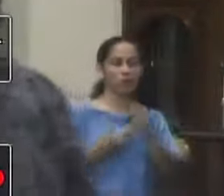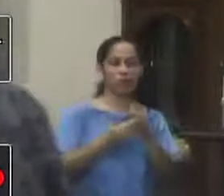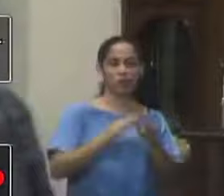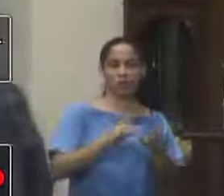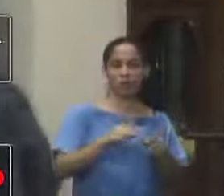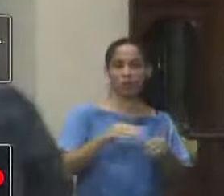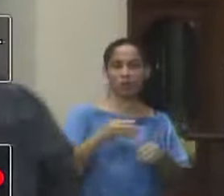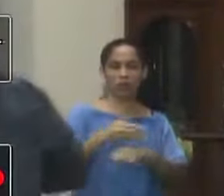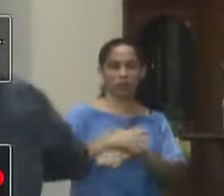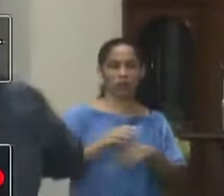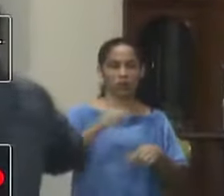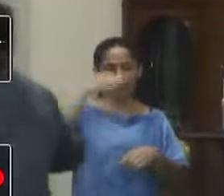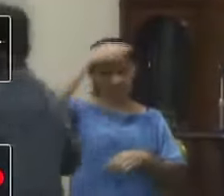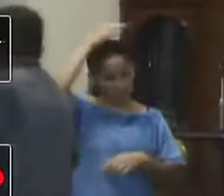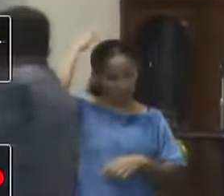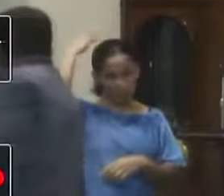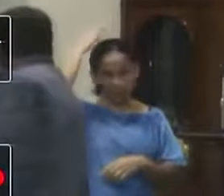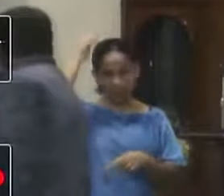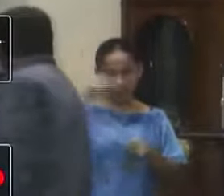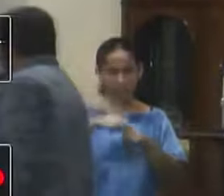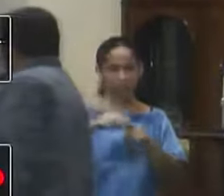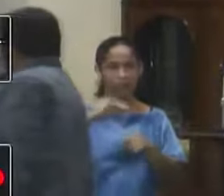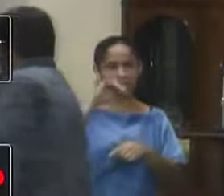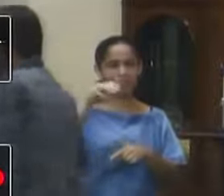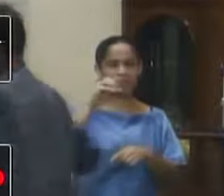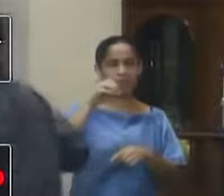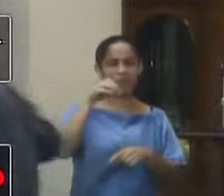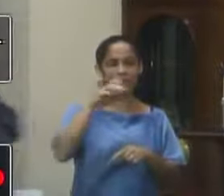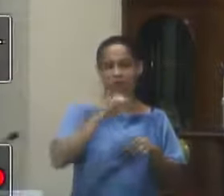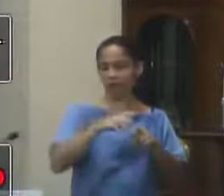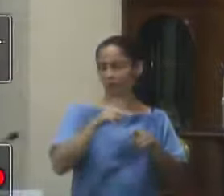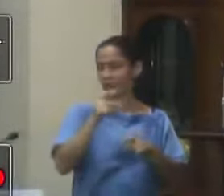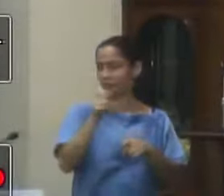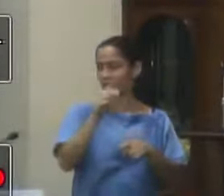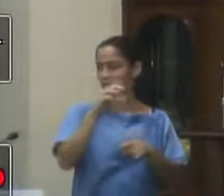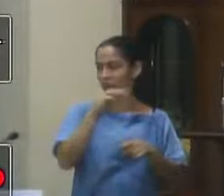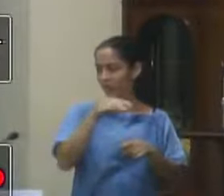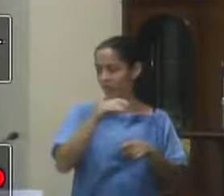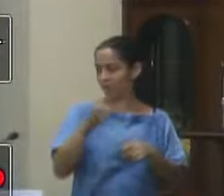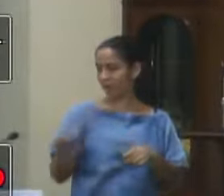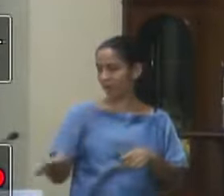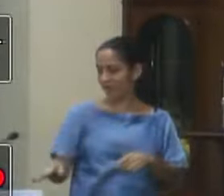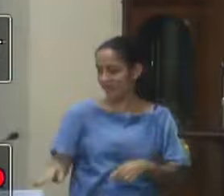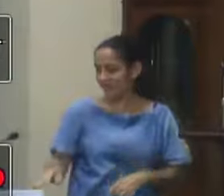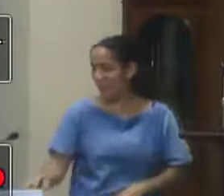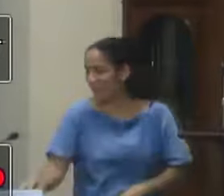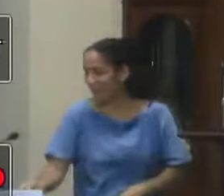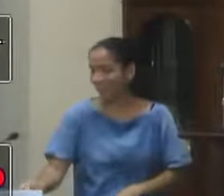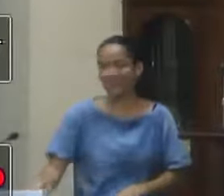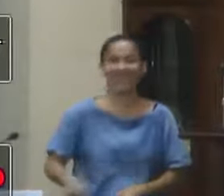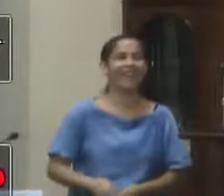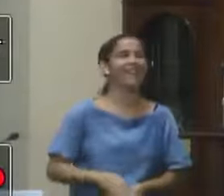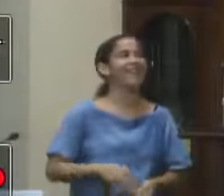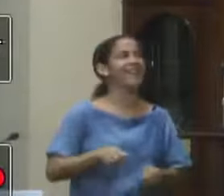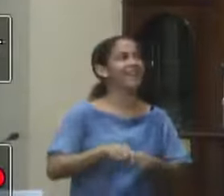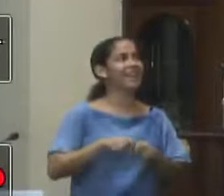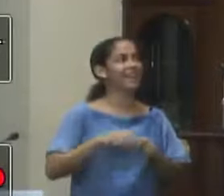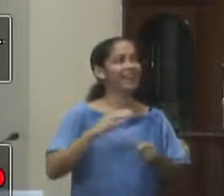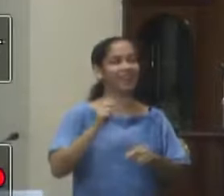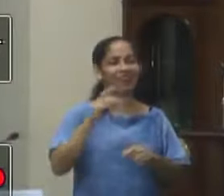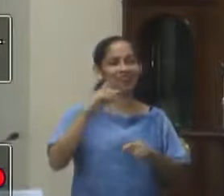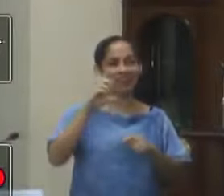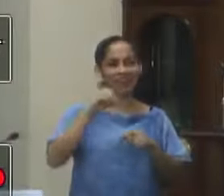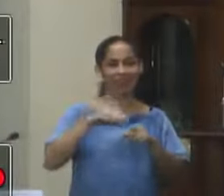São José das Palmeiras, na Rua do Val, Passo e Melo, vão descer, vão passar lá embaixo pelo Carambita, já fizeram a Carlos Januzzi no Jardim